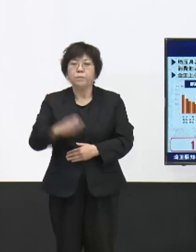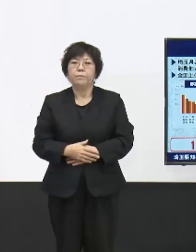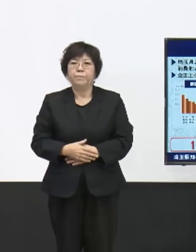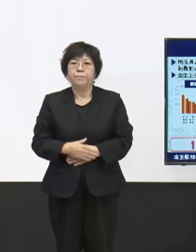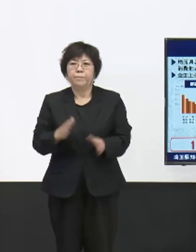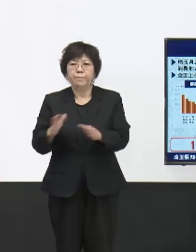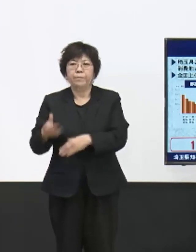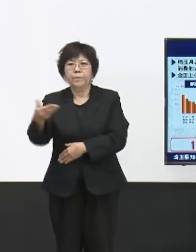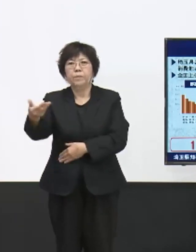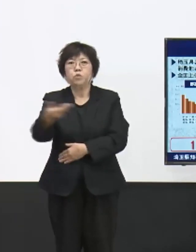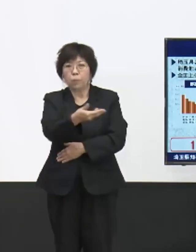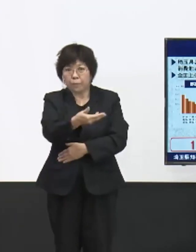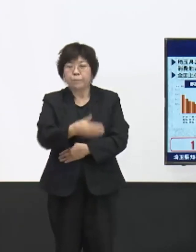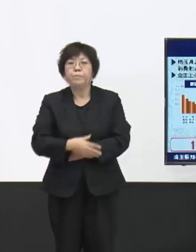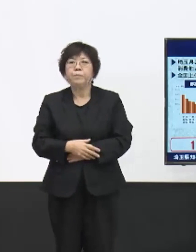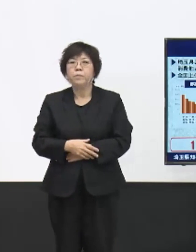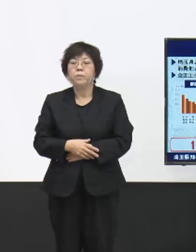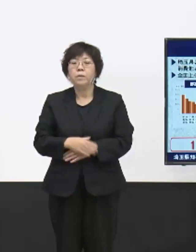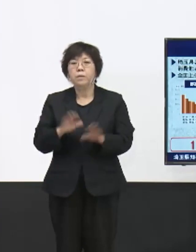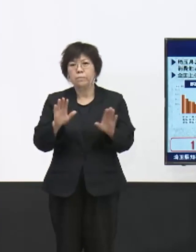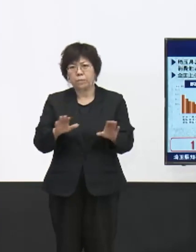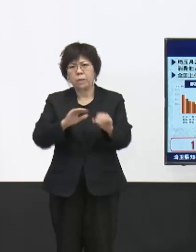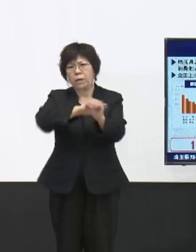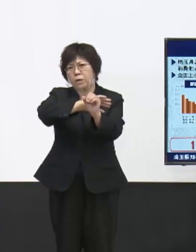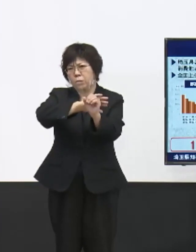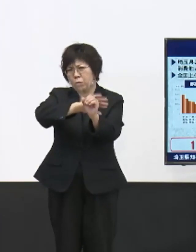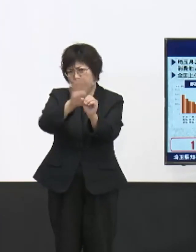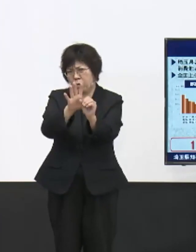今回ですね、そのコロナ禍での選挙